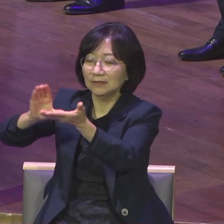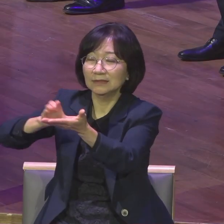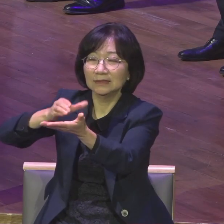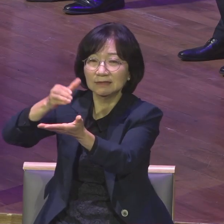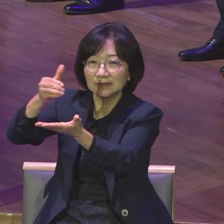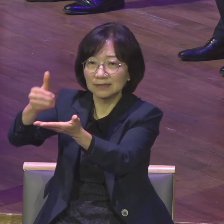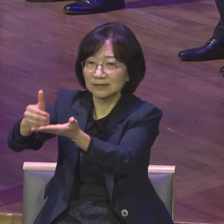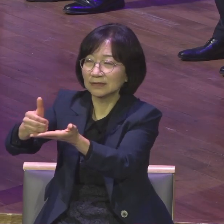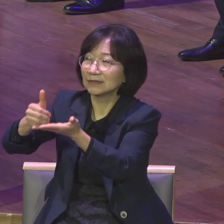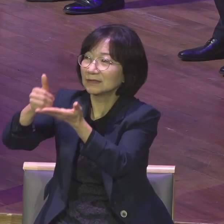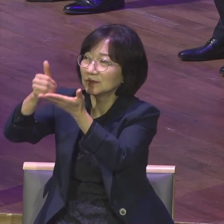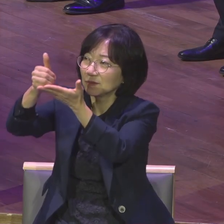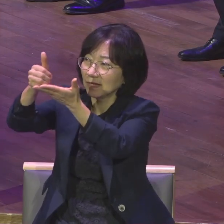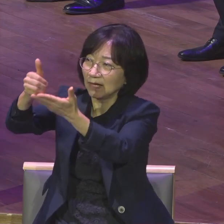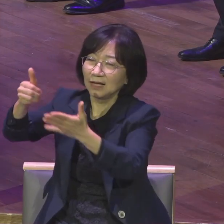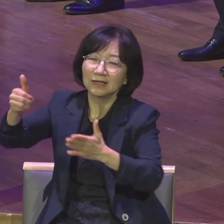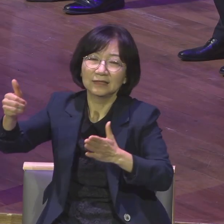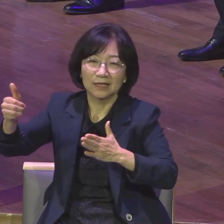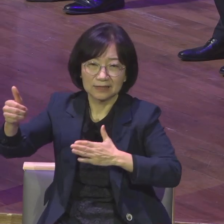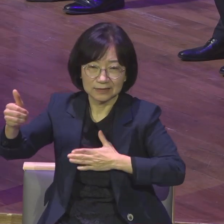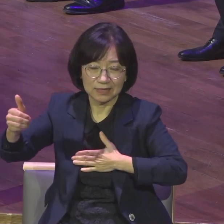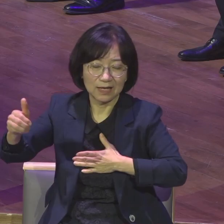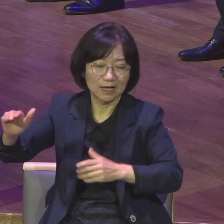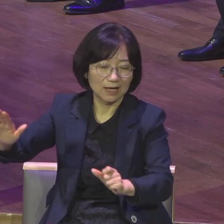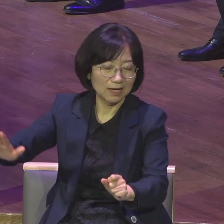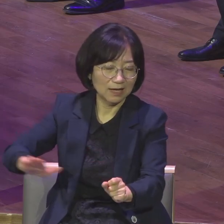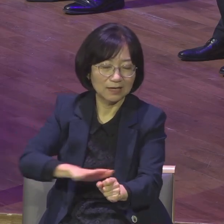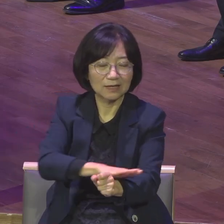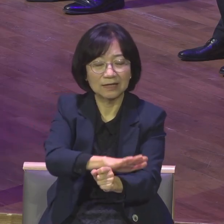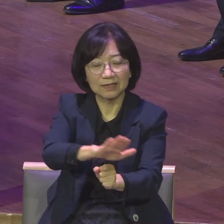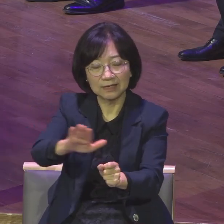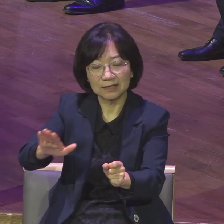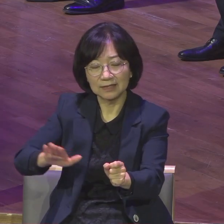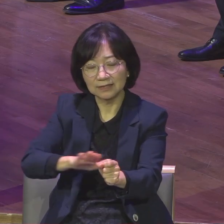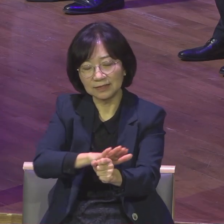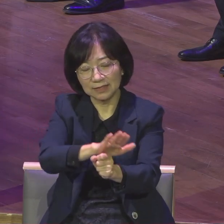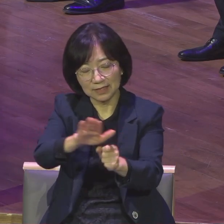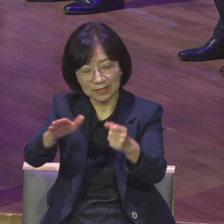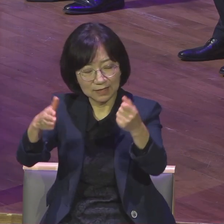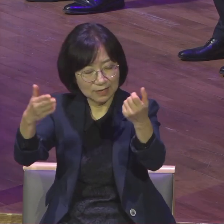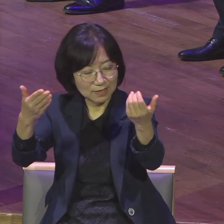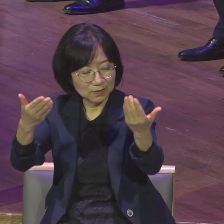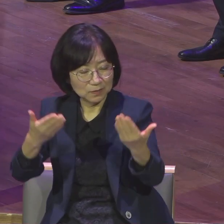완전하신 그리스도가 나를 사랑하네.